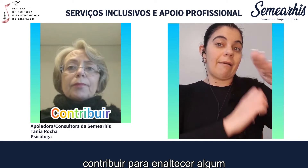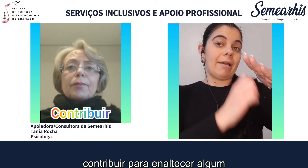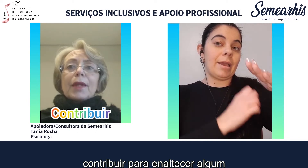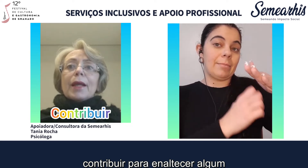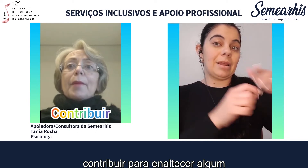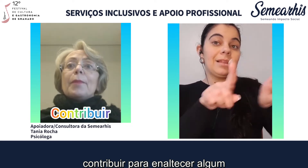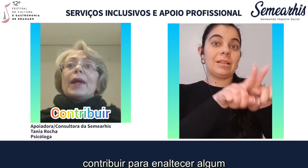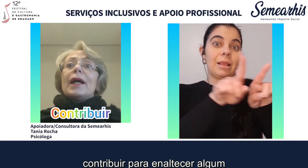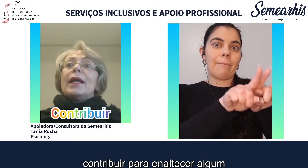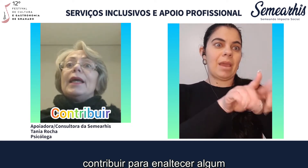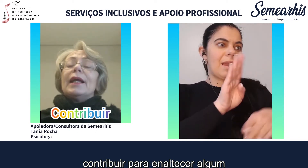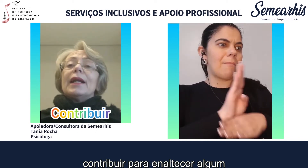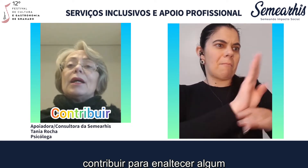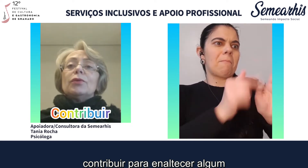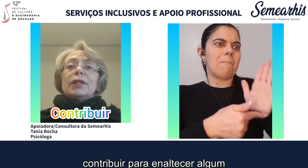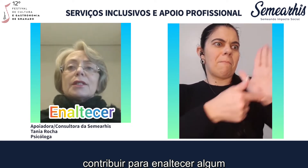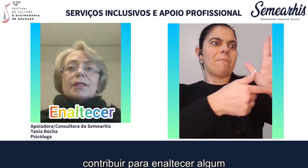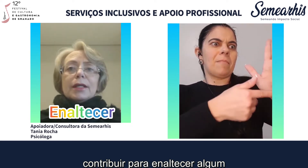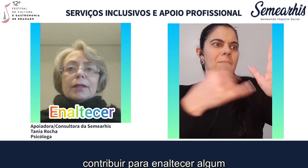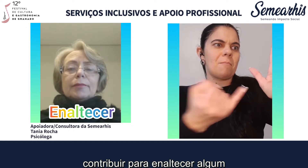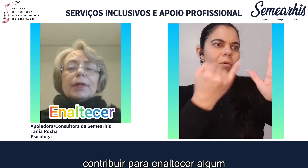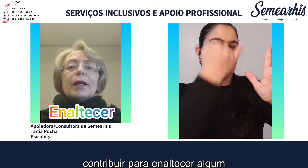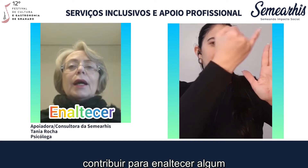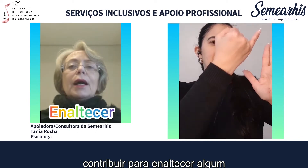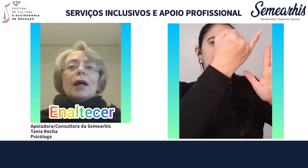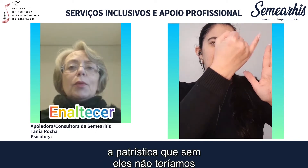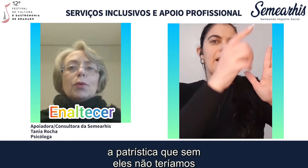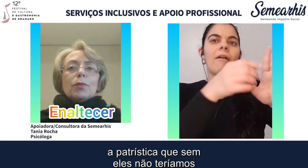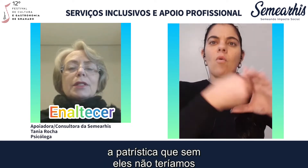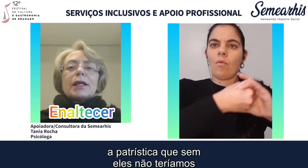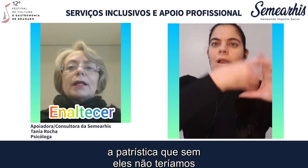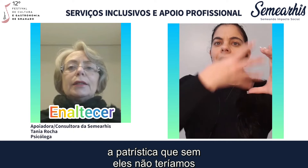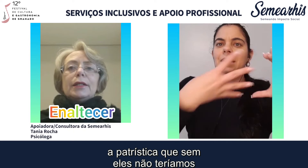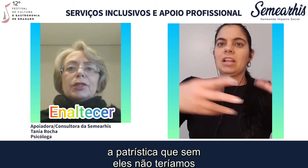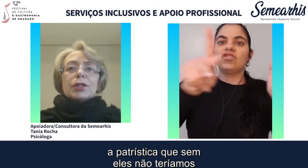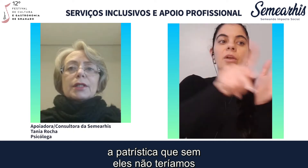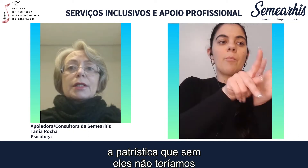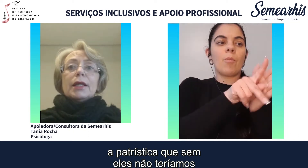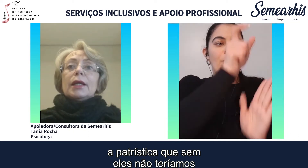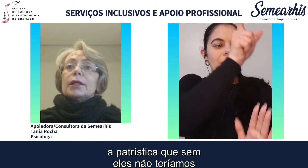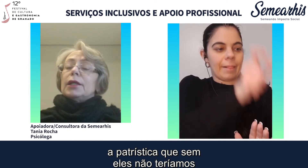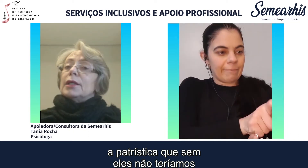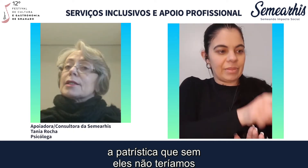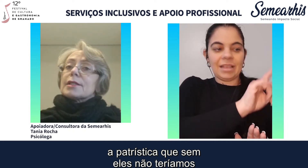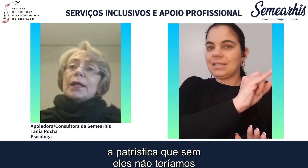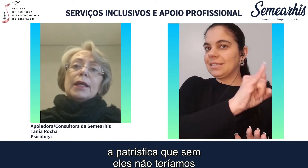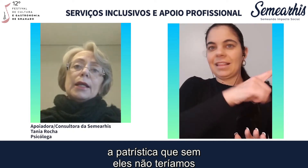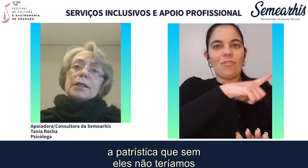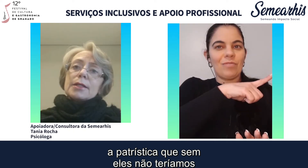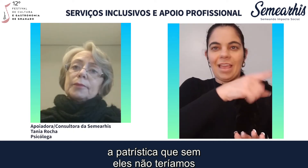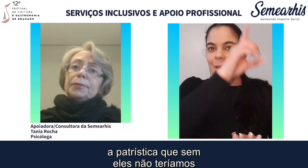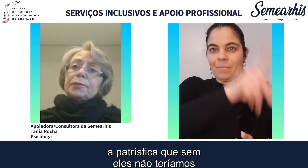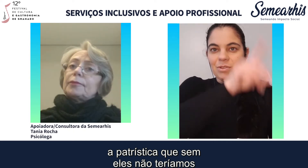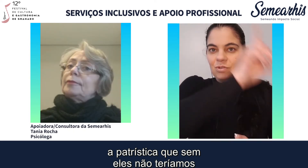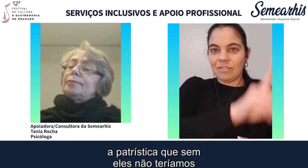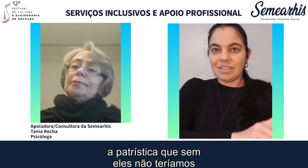contribuir, para enaltecer algumas características que sem